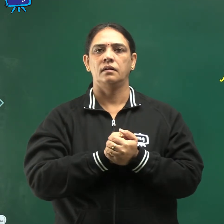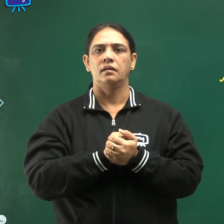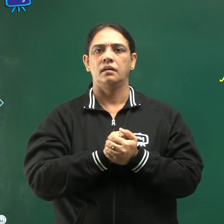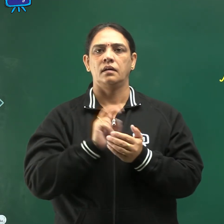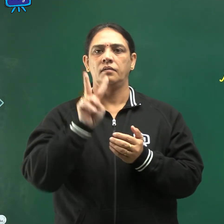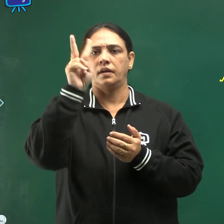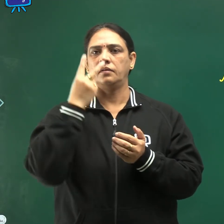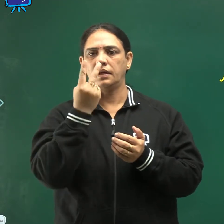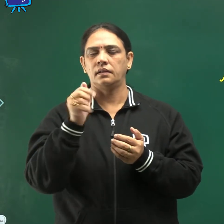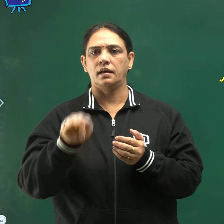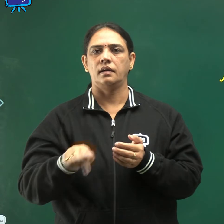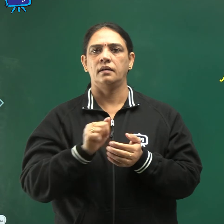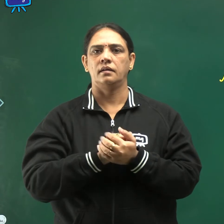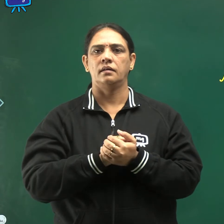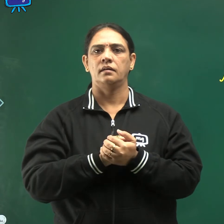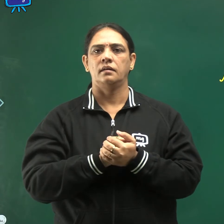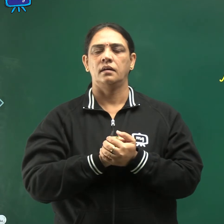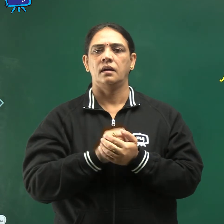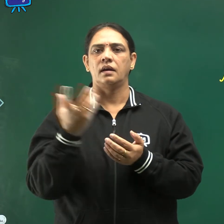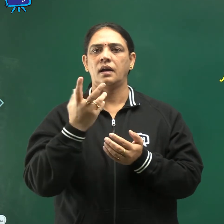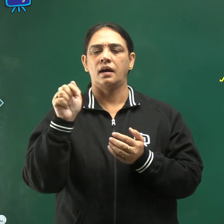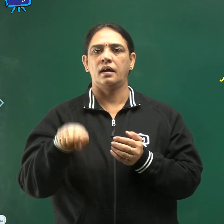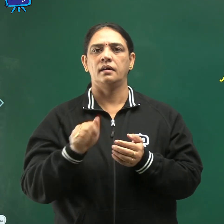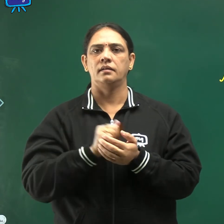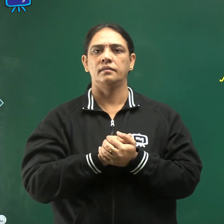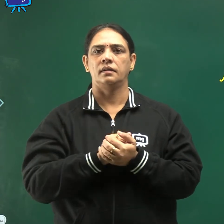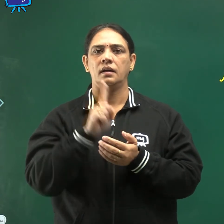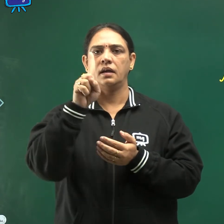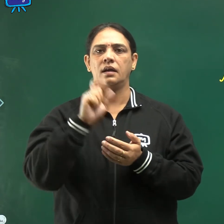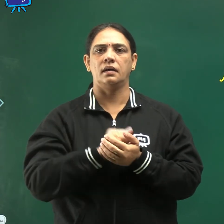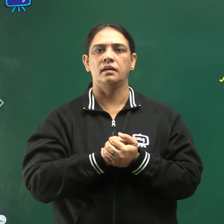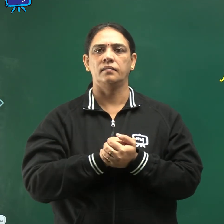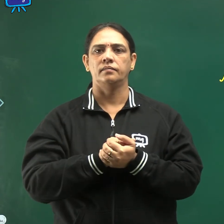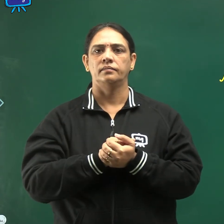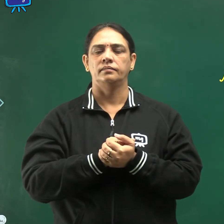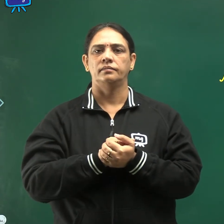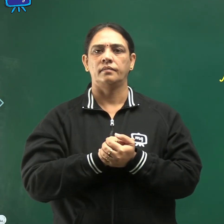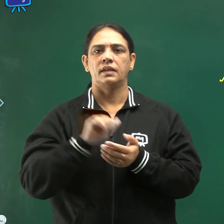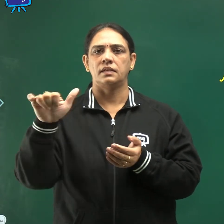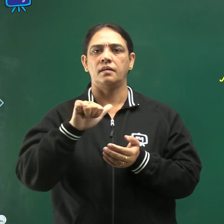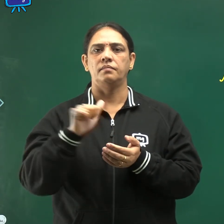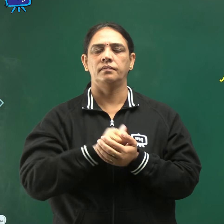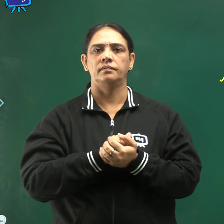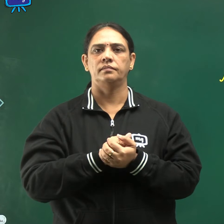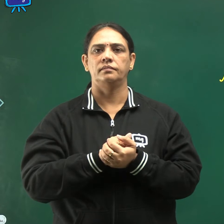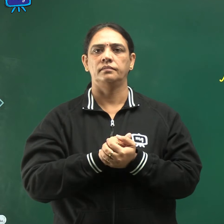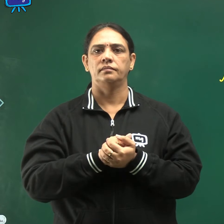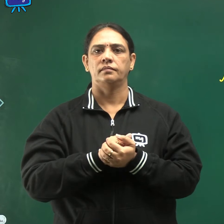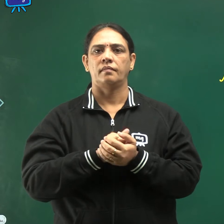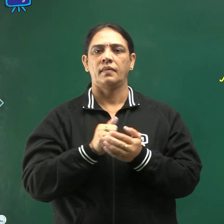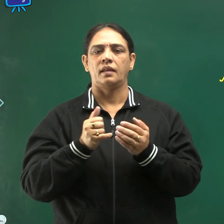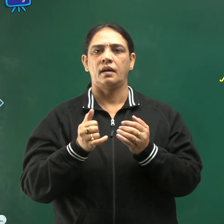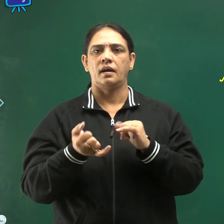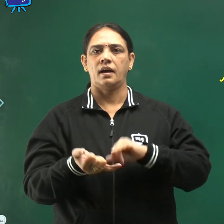का मान देखते हैं कितना है 1। ऐसे ही